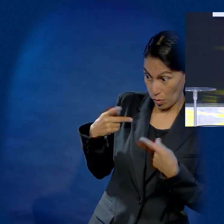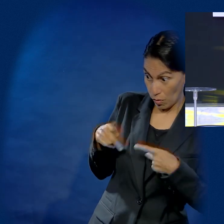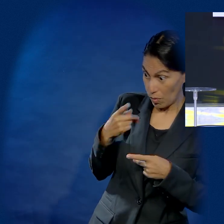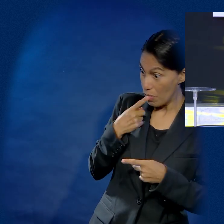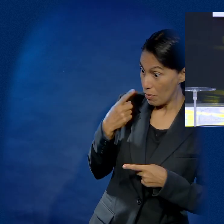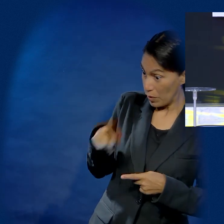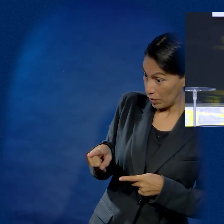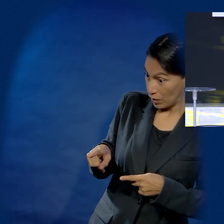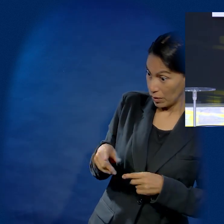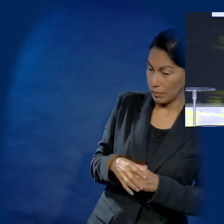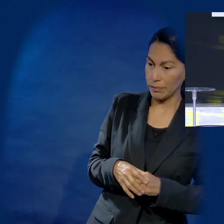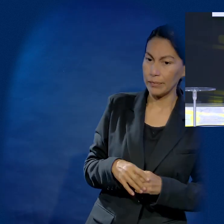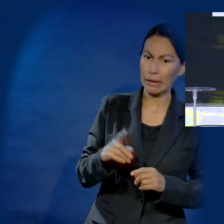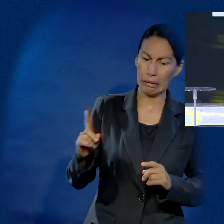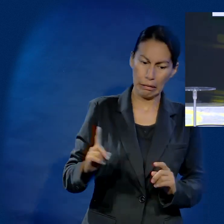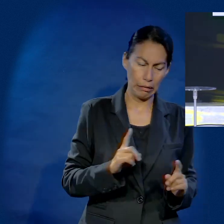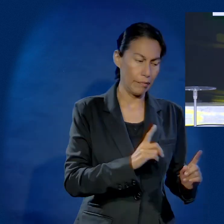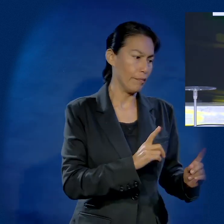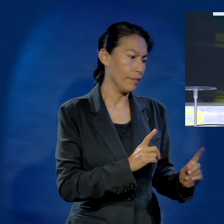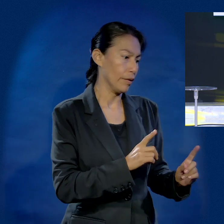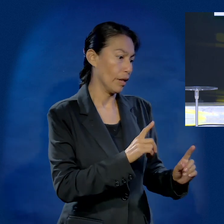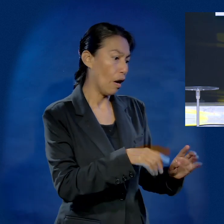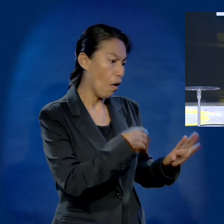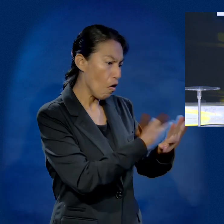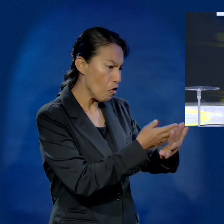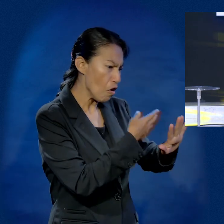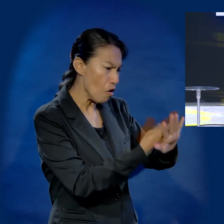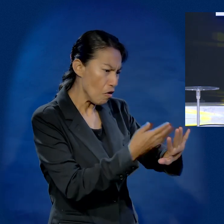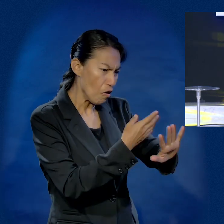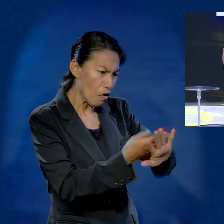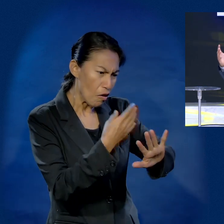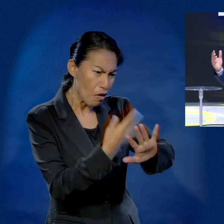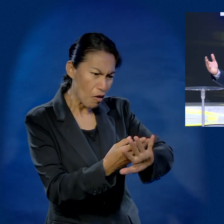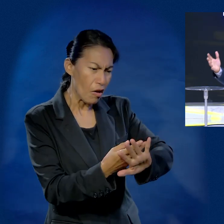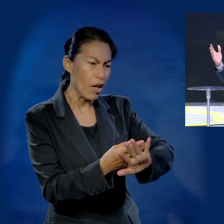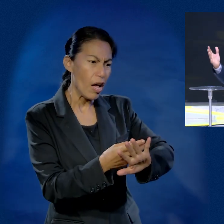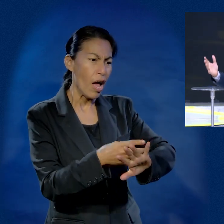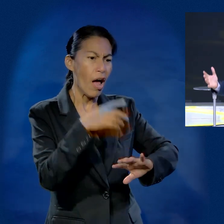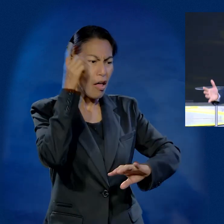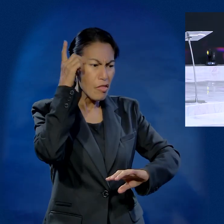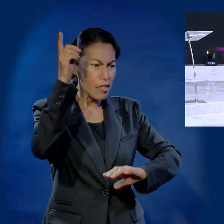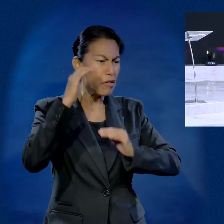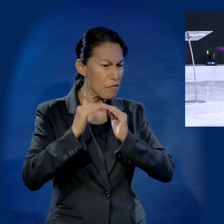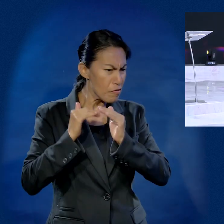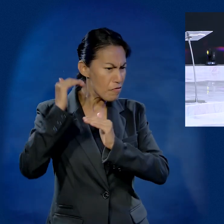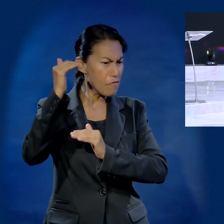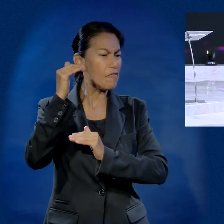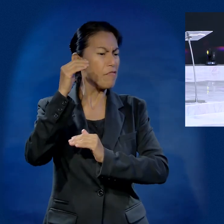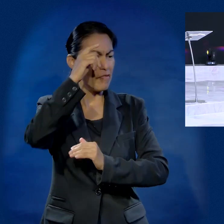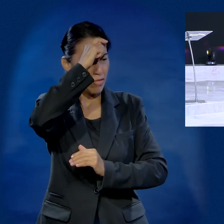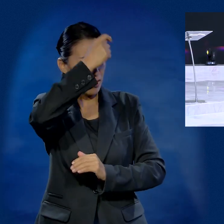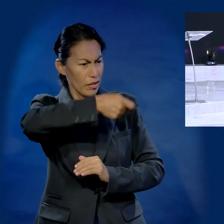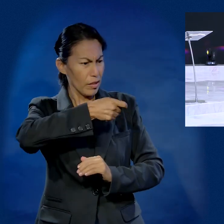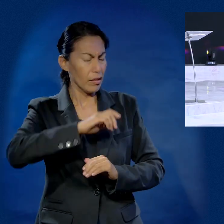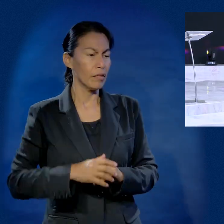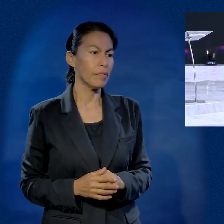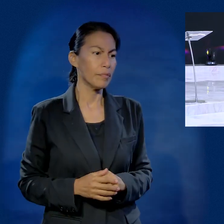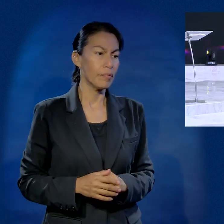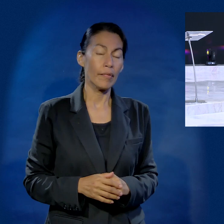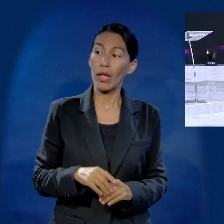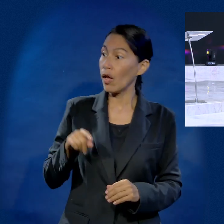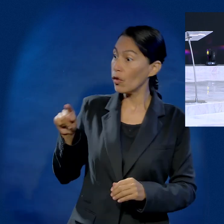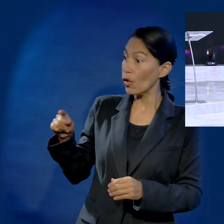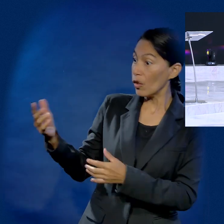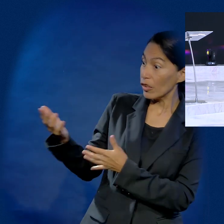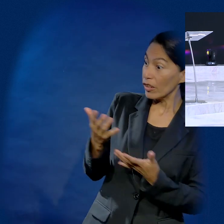y empieza a decir cosas en contra de Balac, y remata diciendo, bendito sea el pueblo de Israel. Y Balac dice, no, ¿qué estás